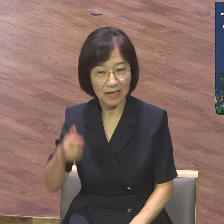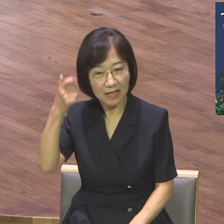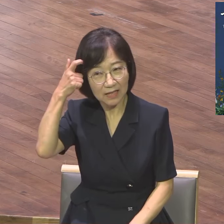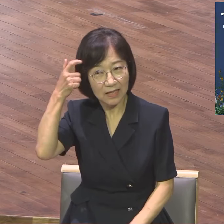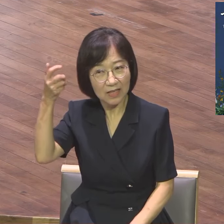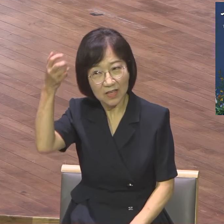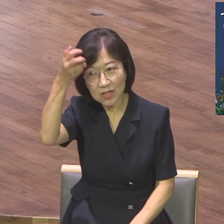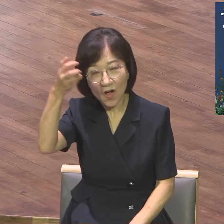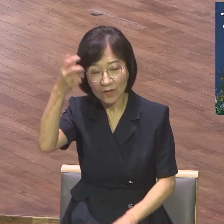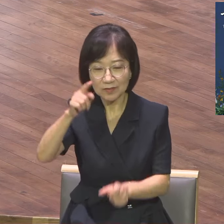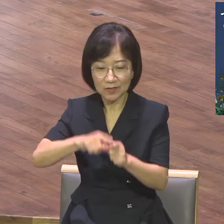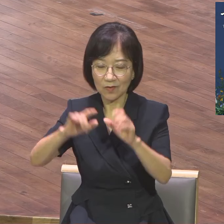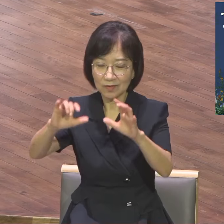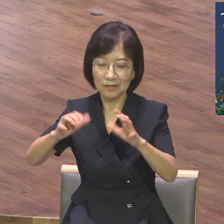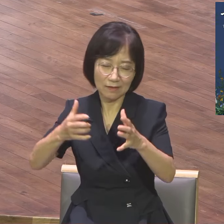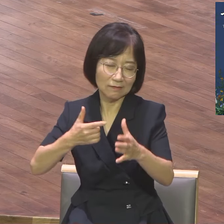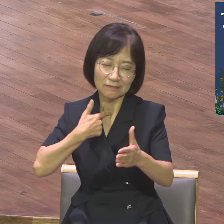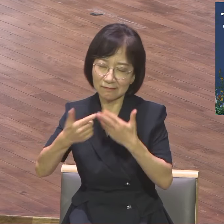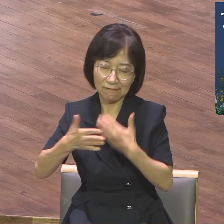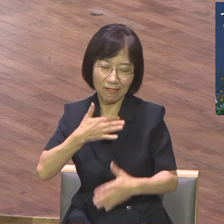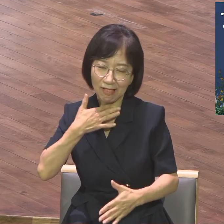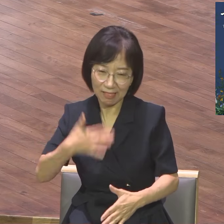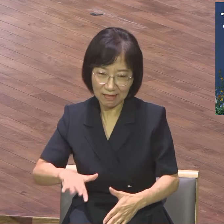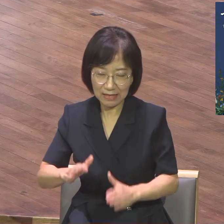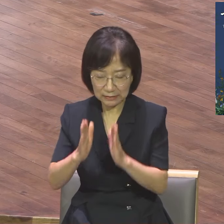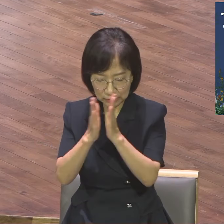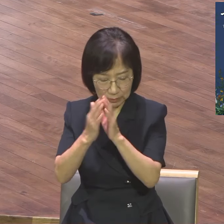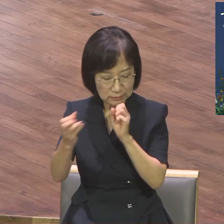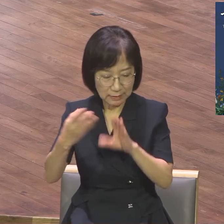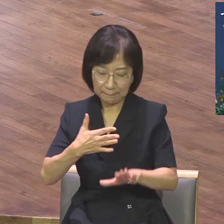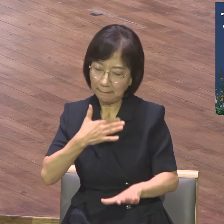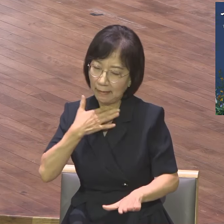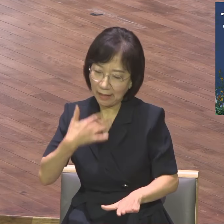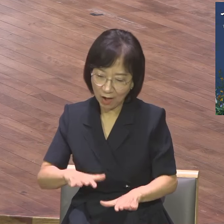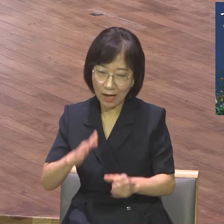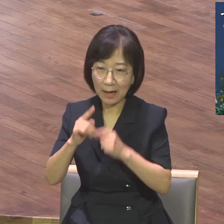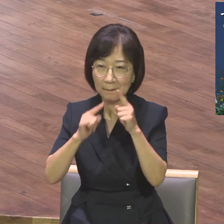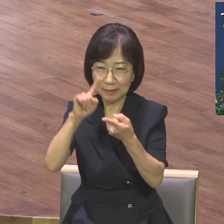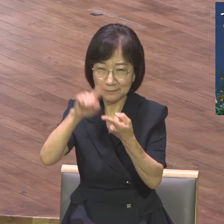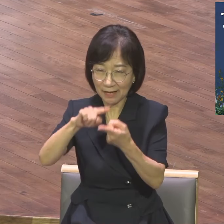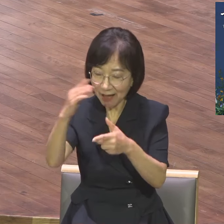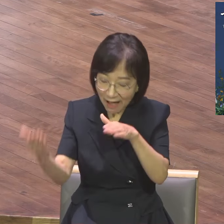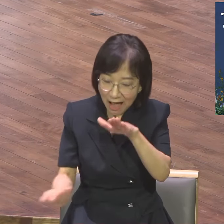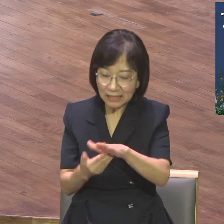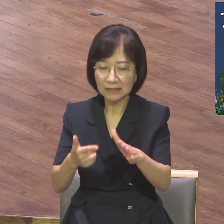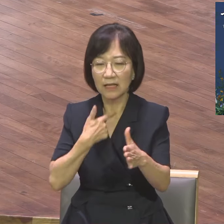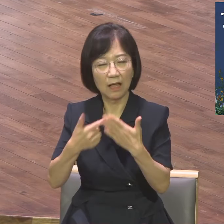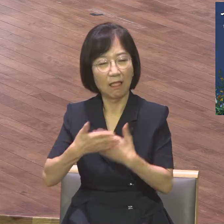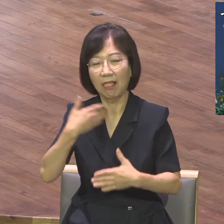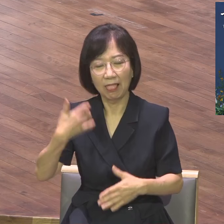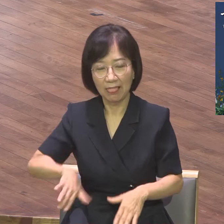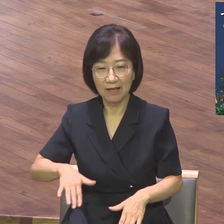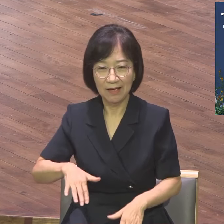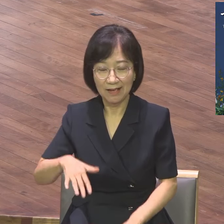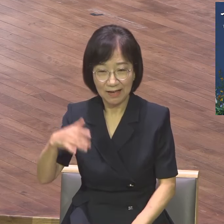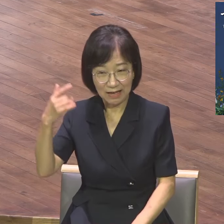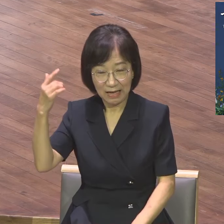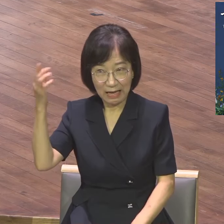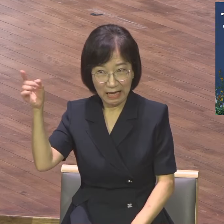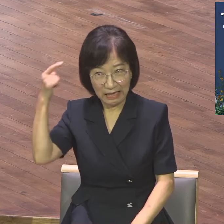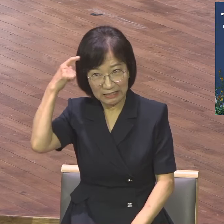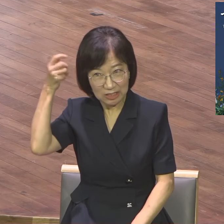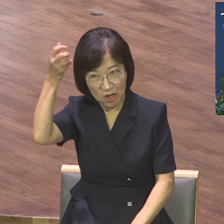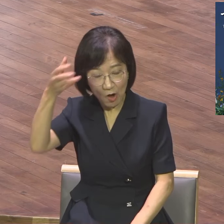적이 없어. 기도 응답을 받은 적도 없고 말씀 성취를 체험한 적이 없어. 영적 사람이 아니야. 그래서